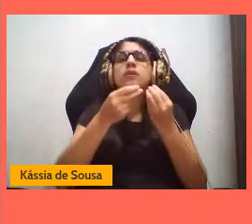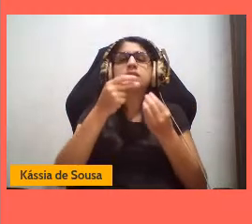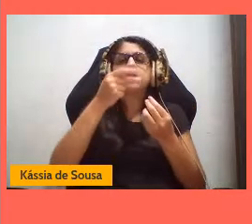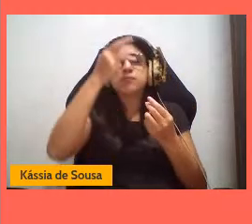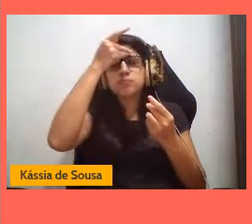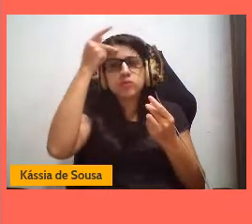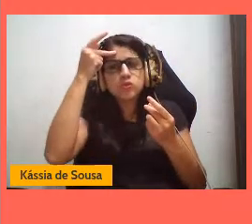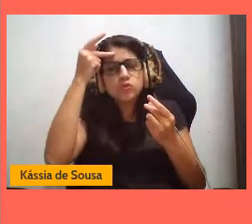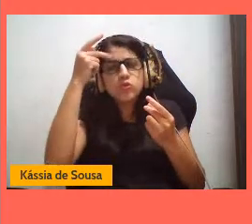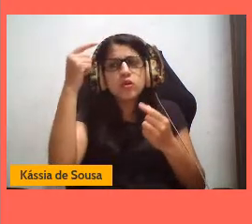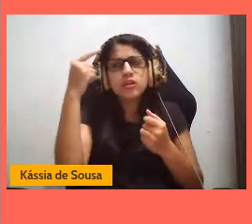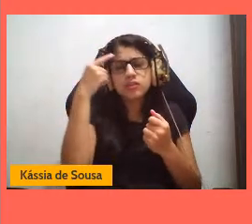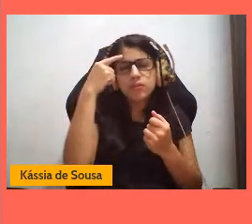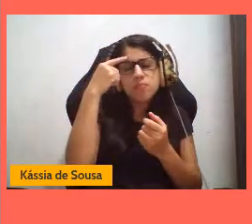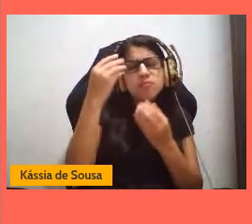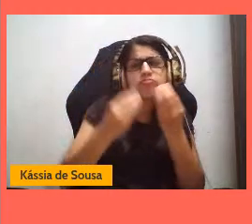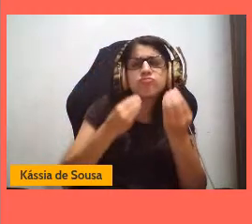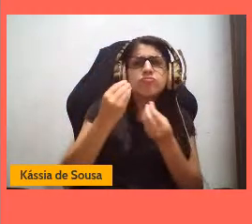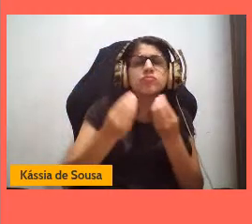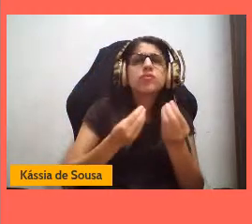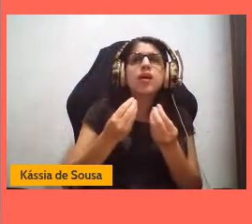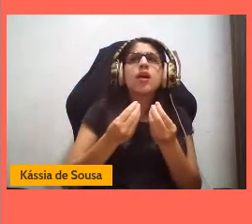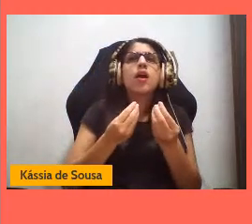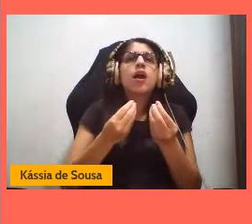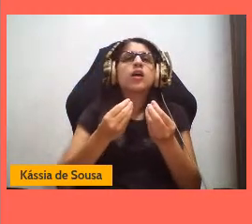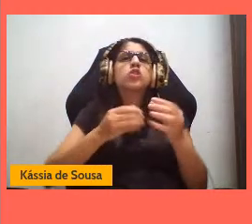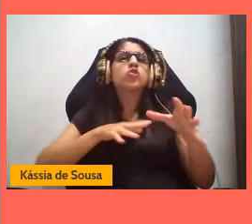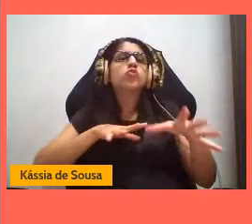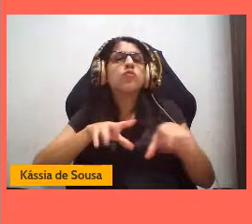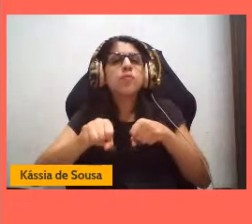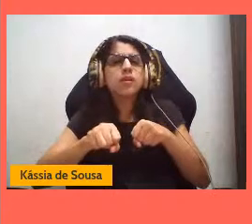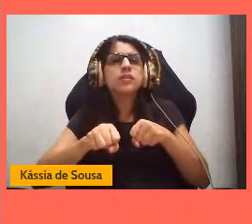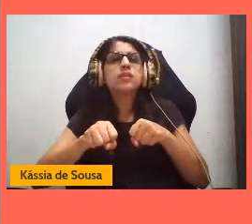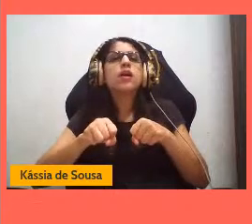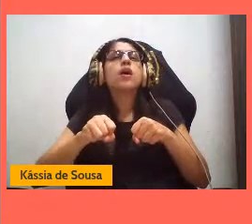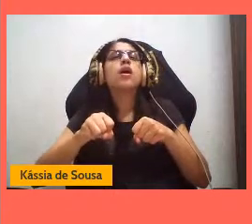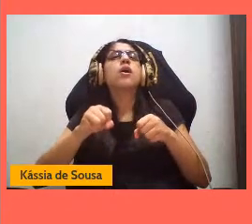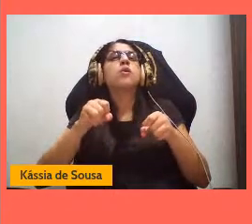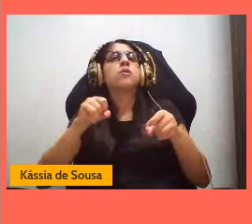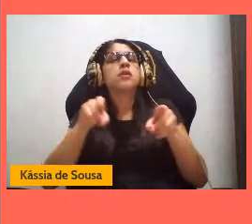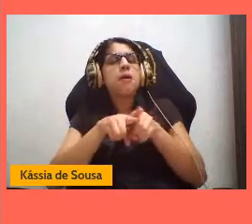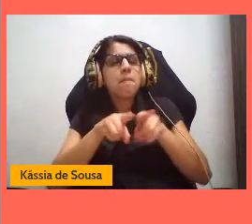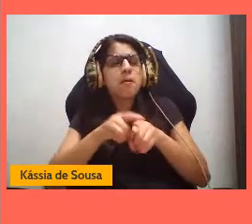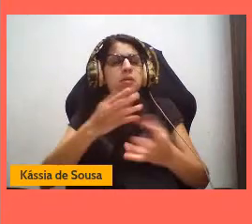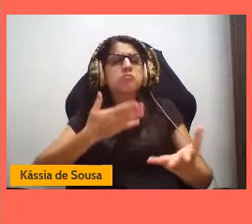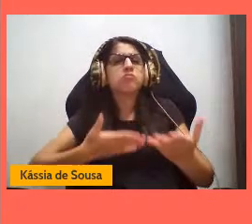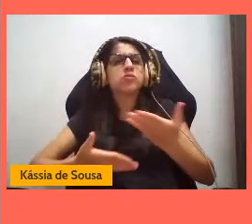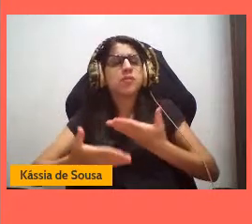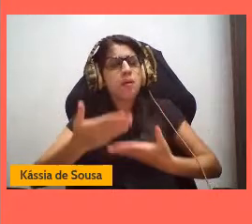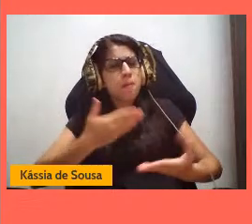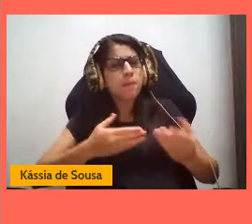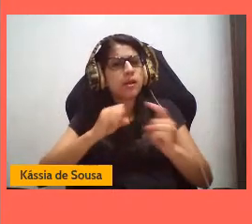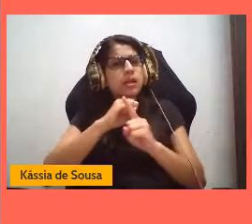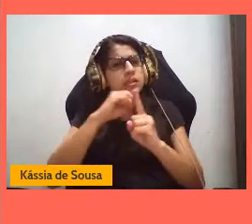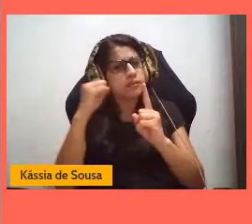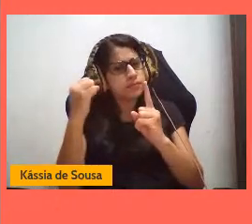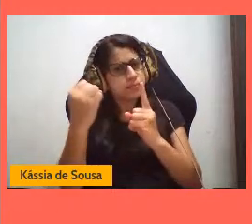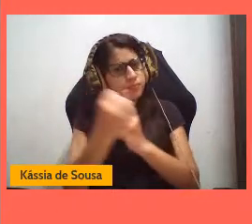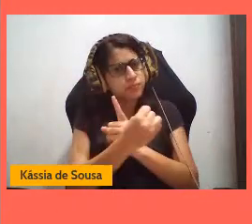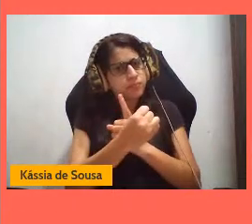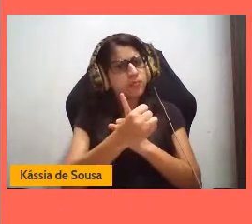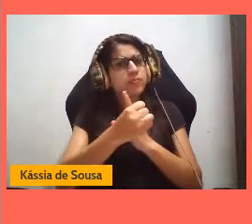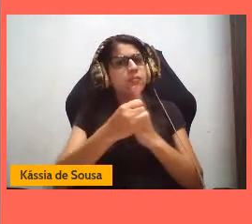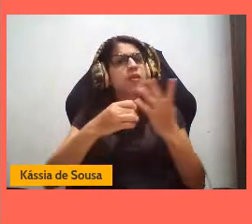a sua formação, a sua ação, a contribuição para essa sociedade a partir daquilo que fazem. Nos